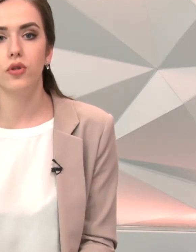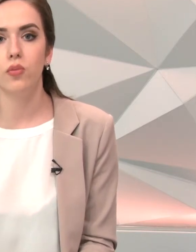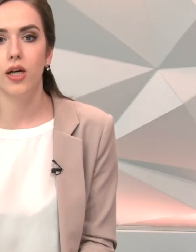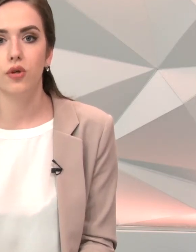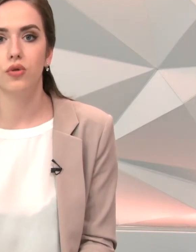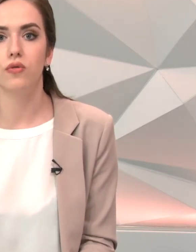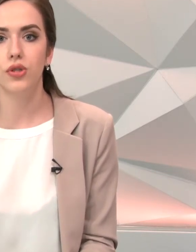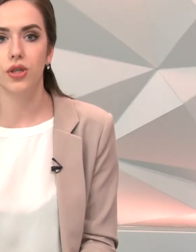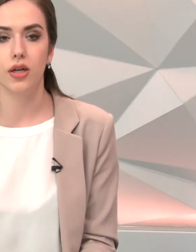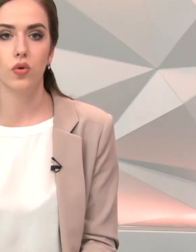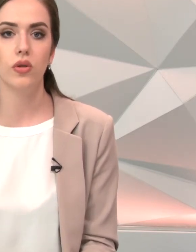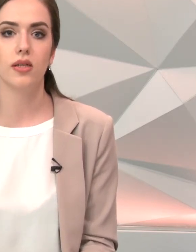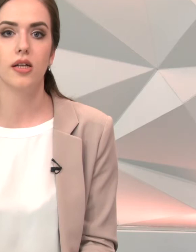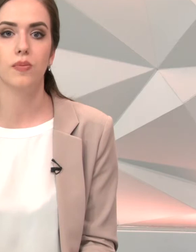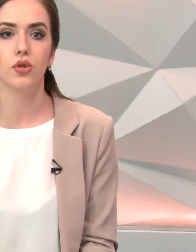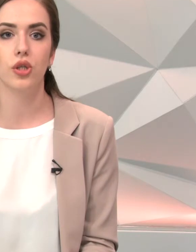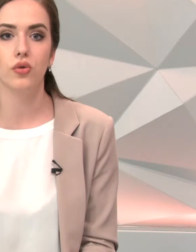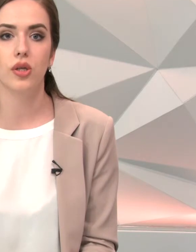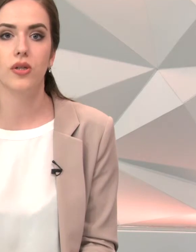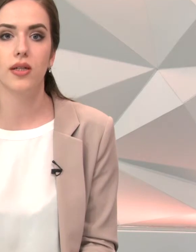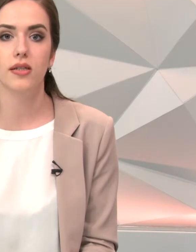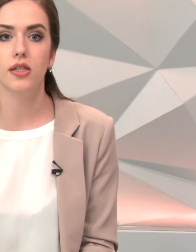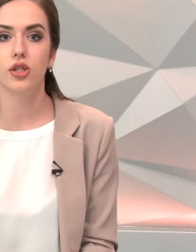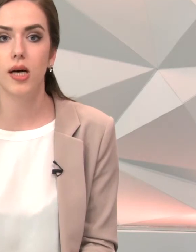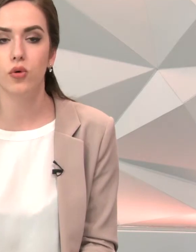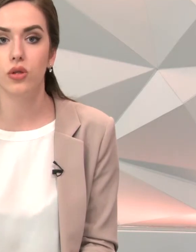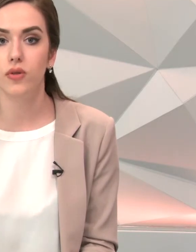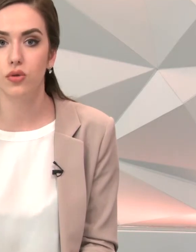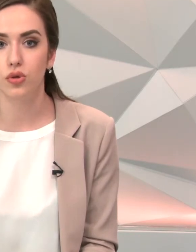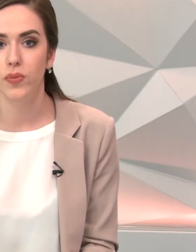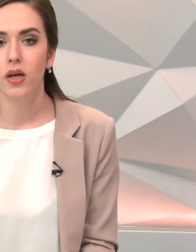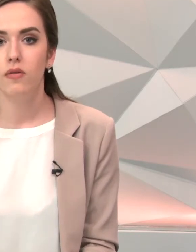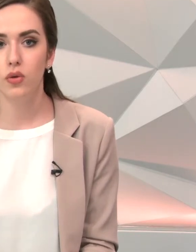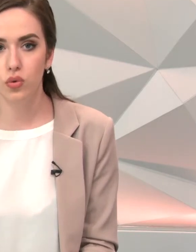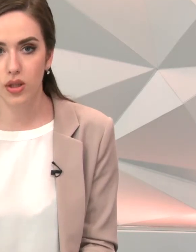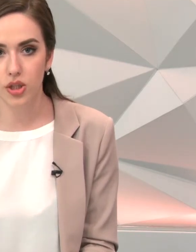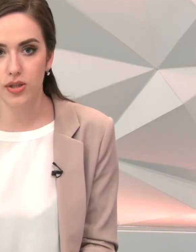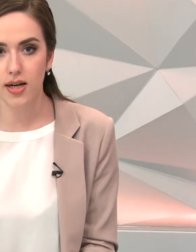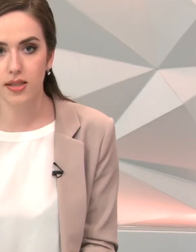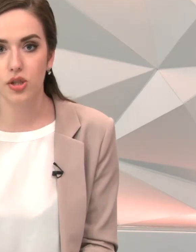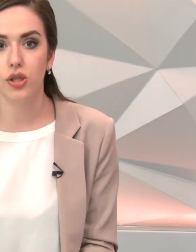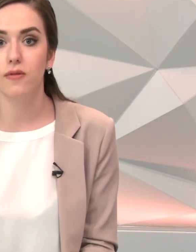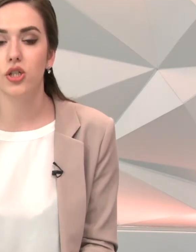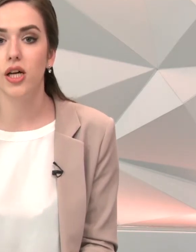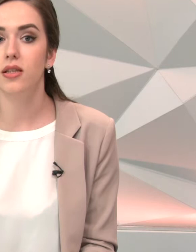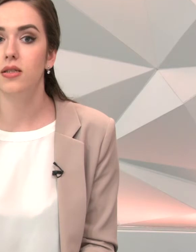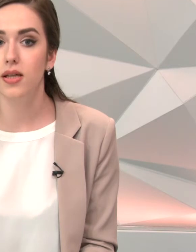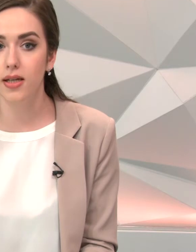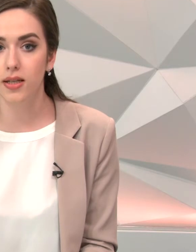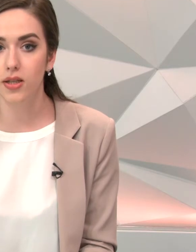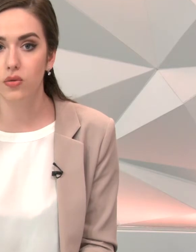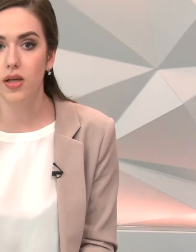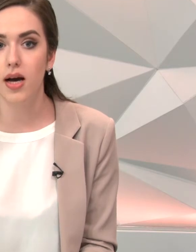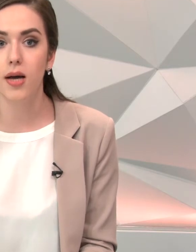Мінохорондздоров'я повідомляють, в усіх регіонах зараз поширюється британський штам коронавірусу. Він утричі заразніший і вражає не